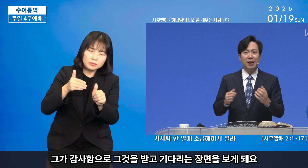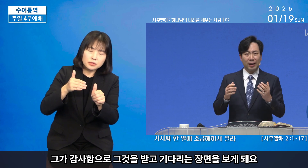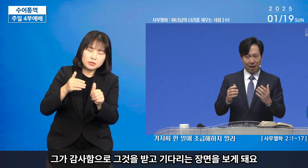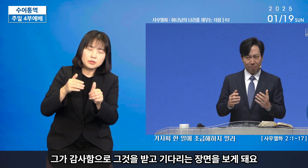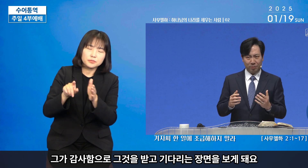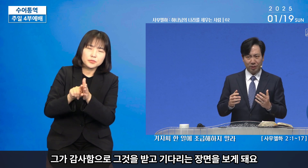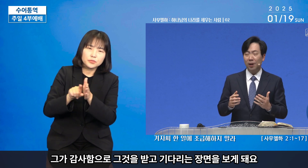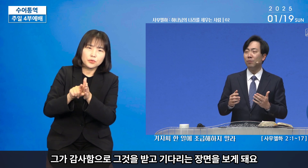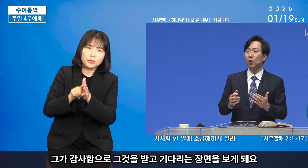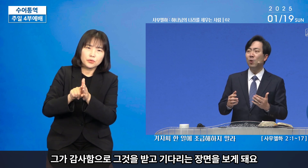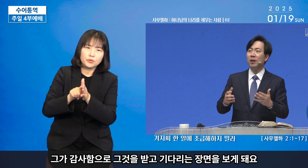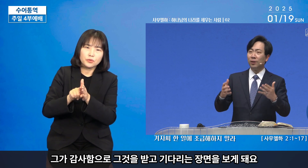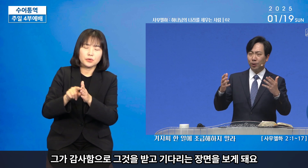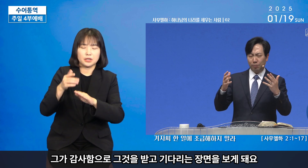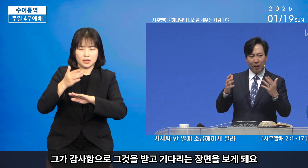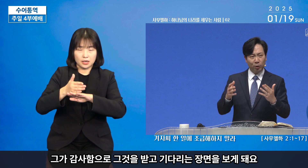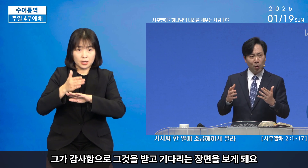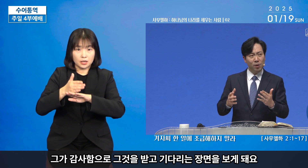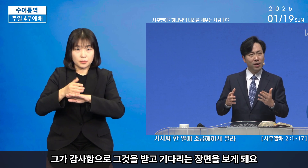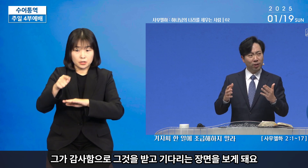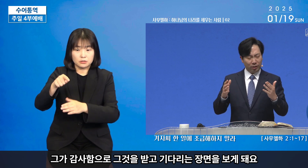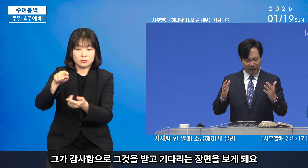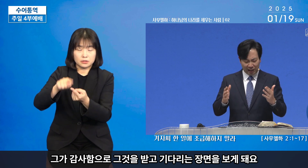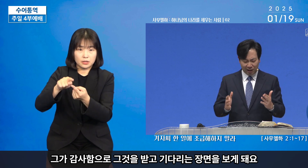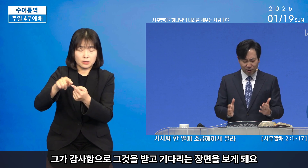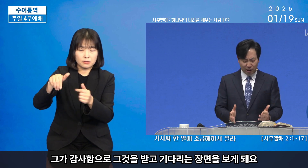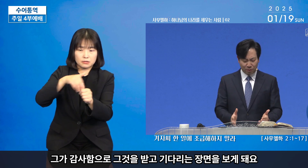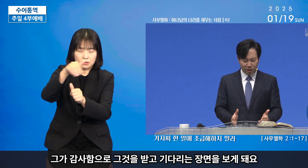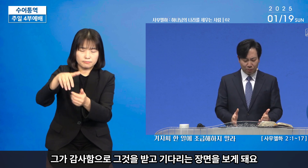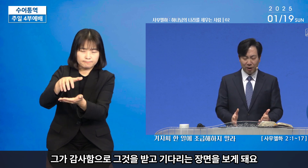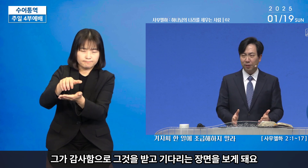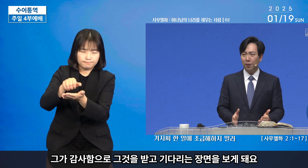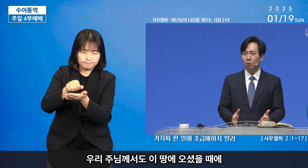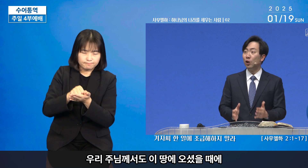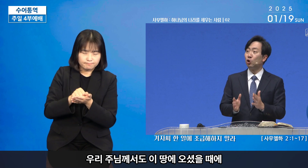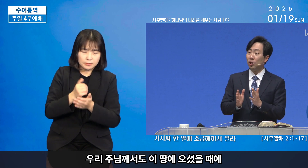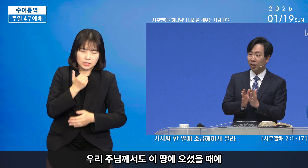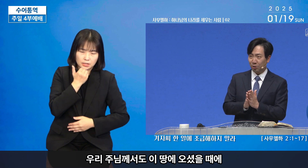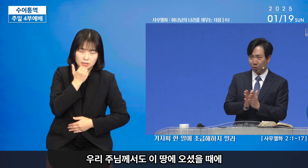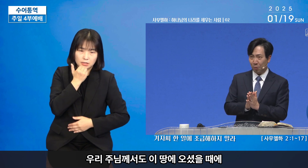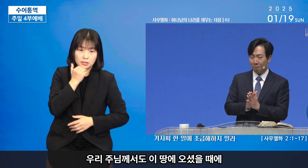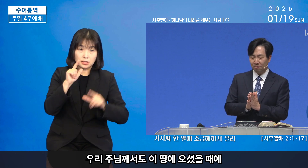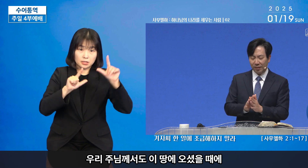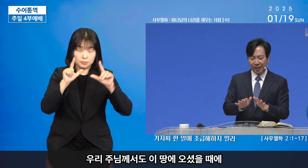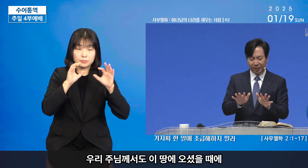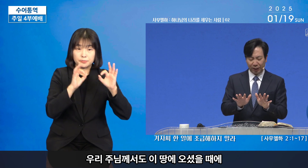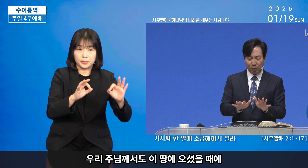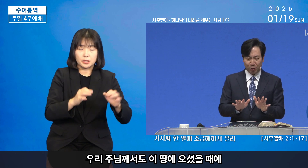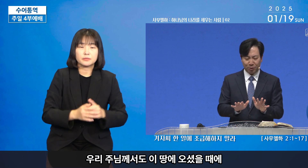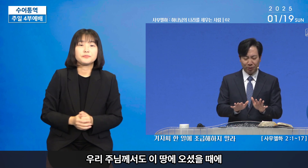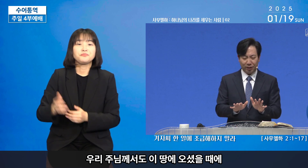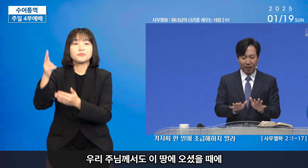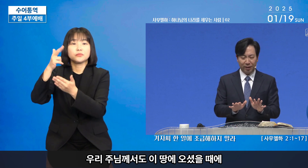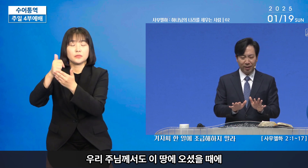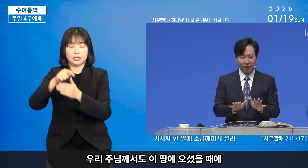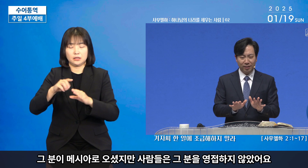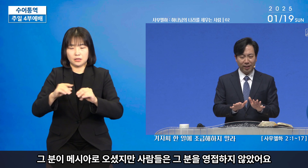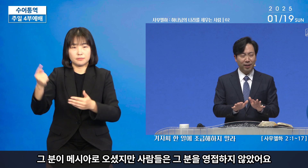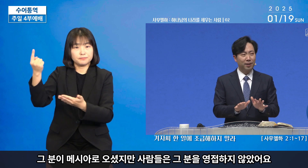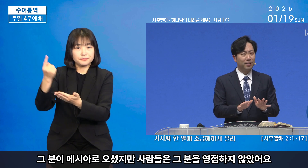그가 감사함으로 그것을 받고 기다리는 장면을 보게 돼요. 우리 주님께서도 이 땅에 오셨을